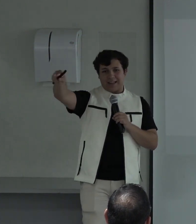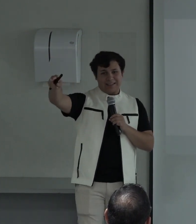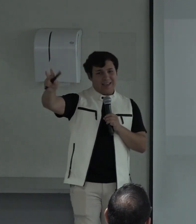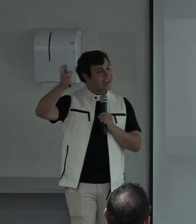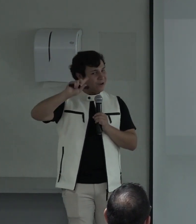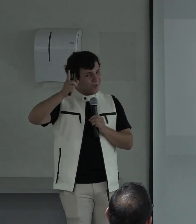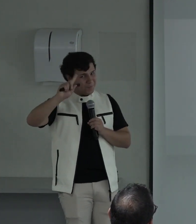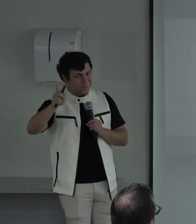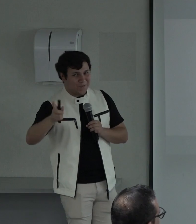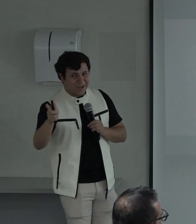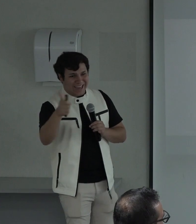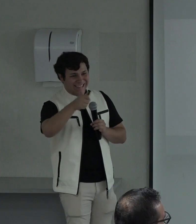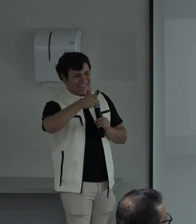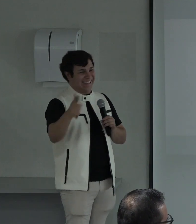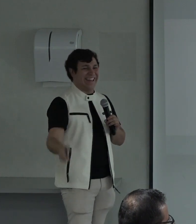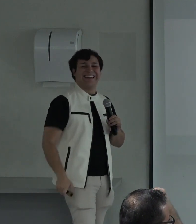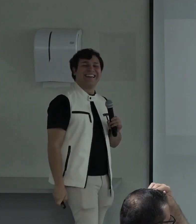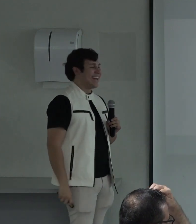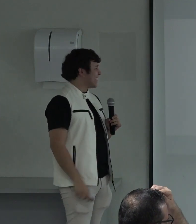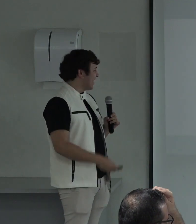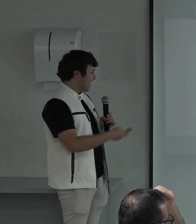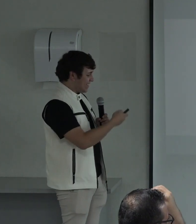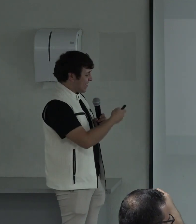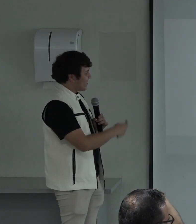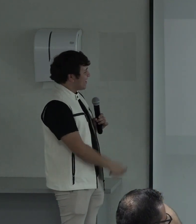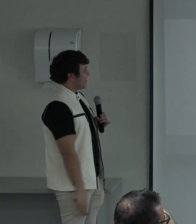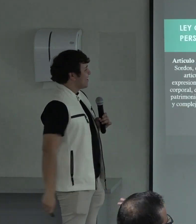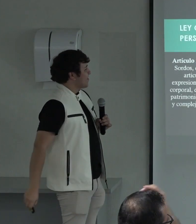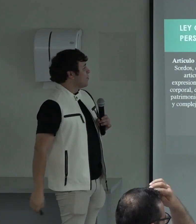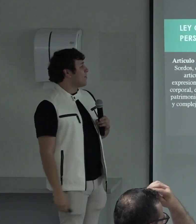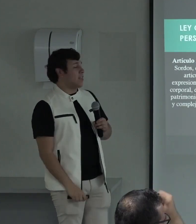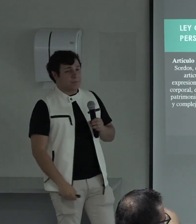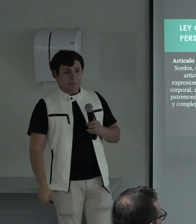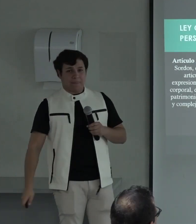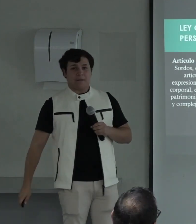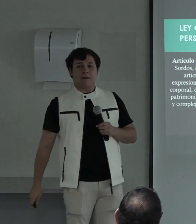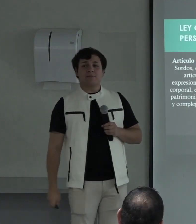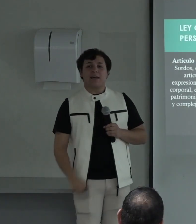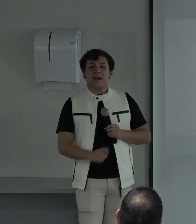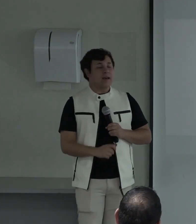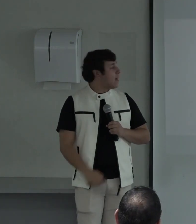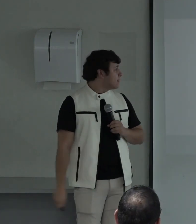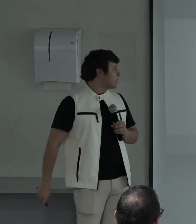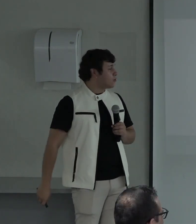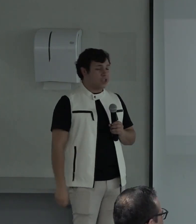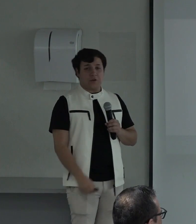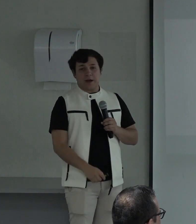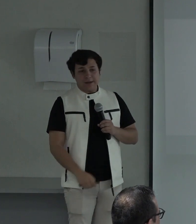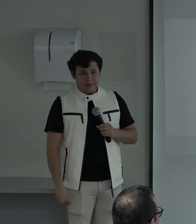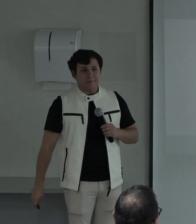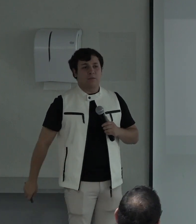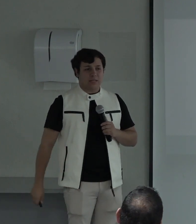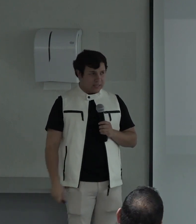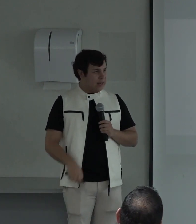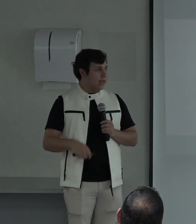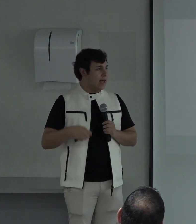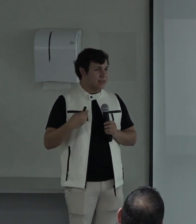adelante, ya no. ¿Ok? Excelente. Muy bien. Antes de continuar, vamos a hacer la